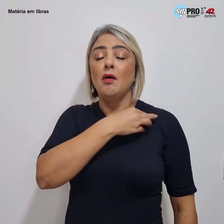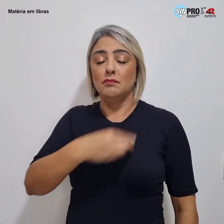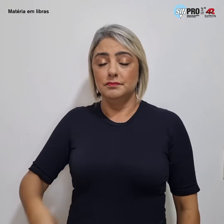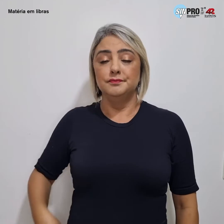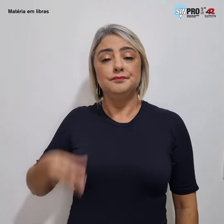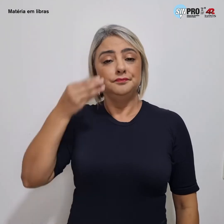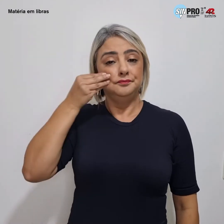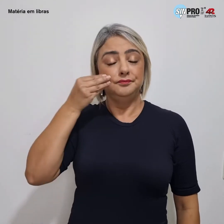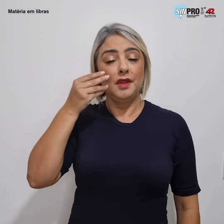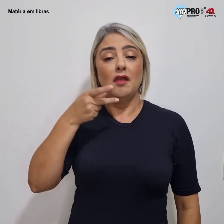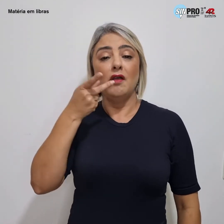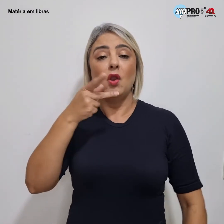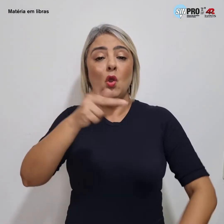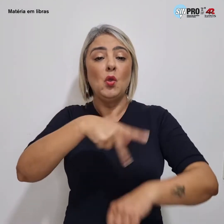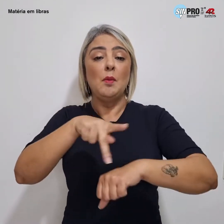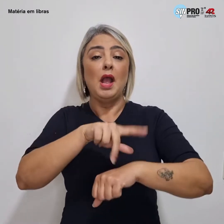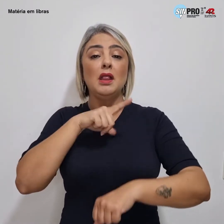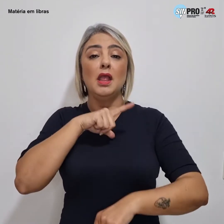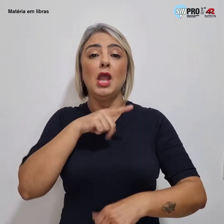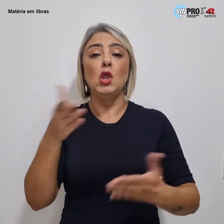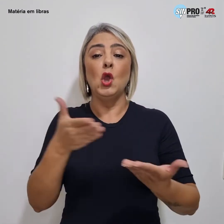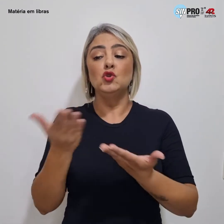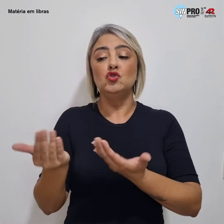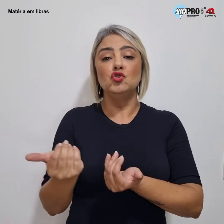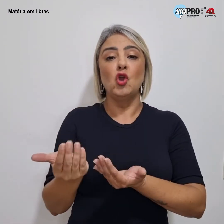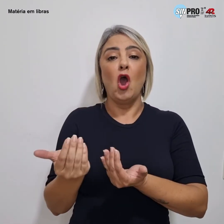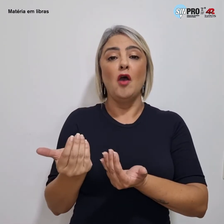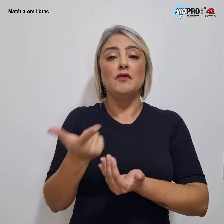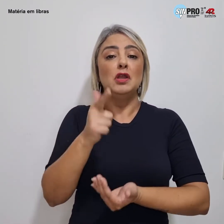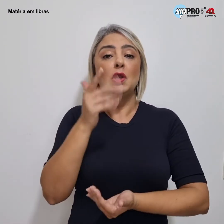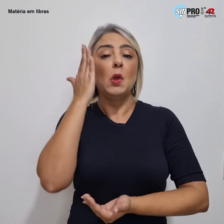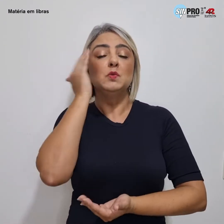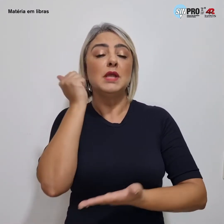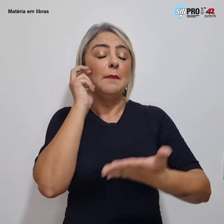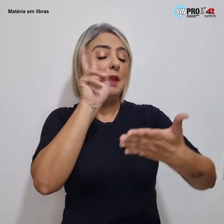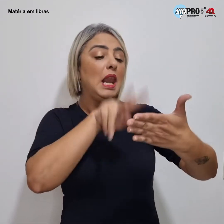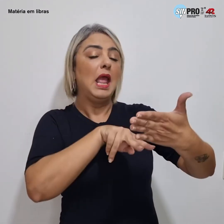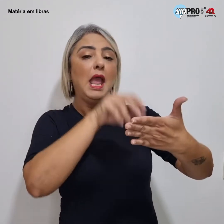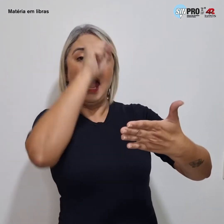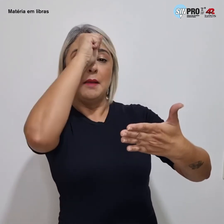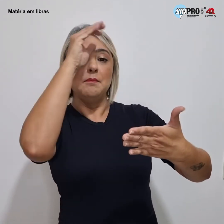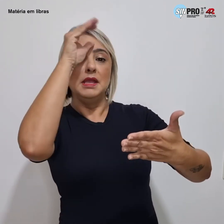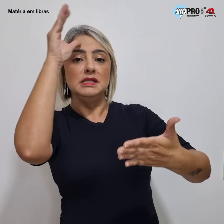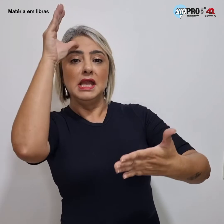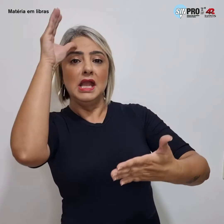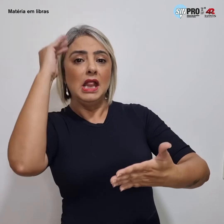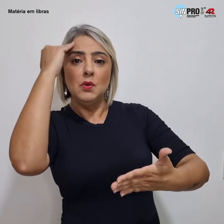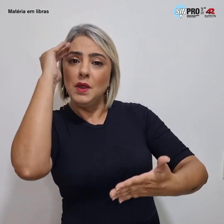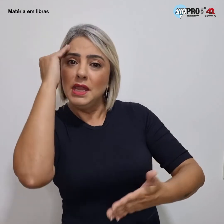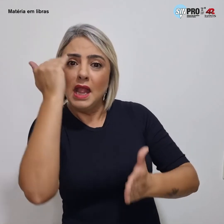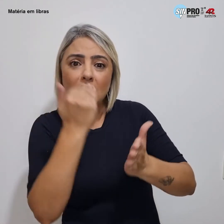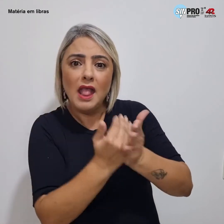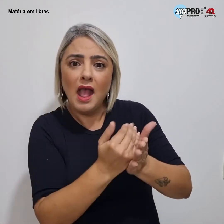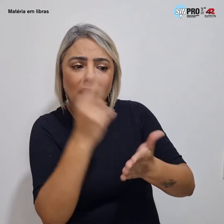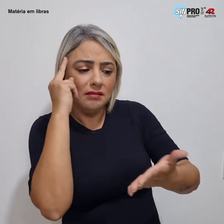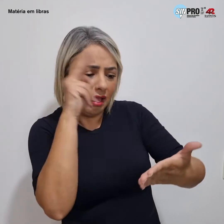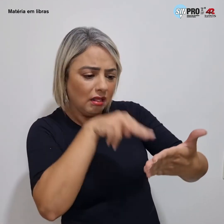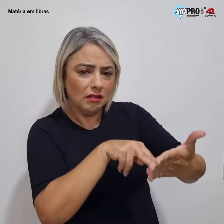ele disse também que o país tem hoje jovens analfabetos funcionais que não entendem o